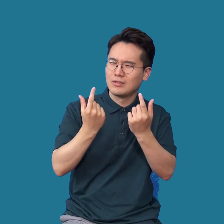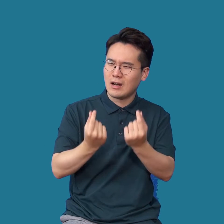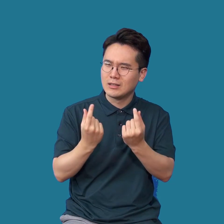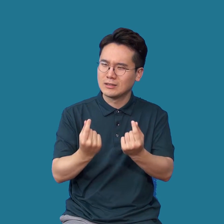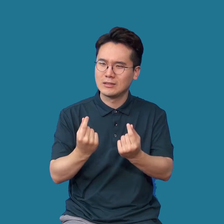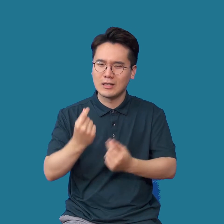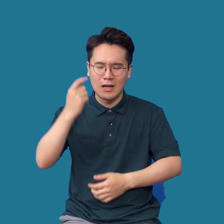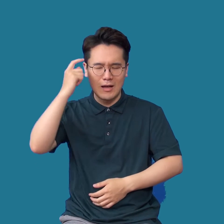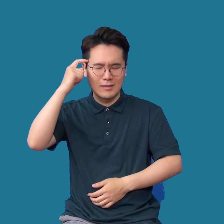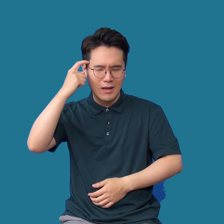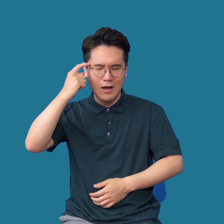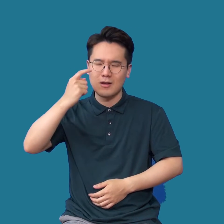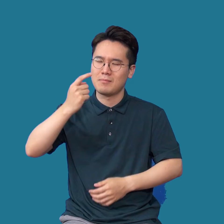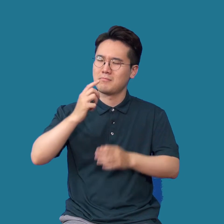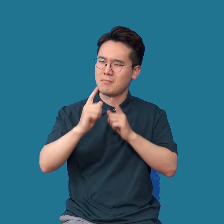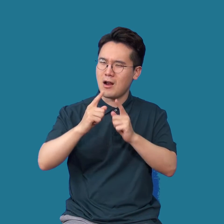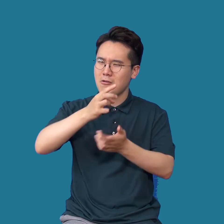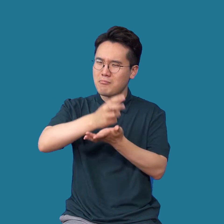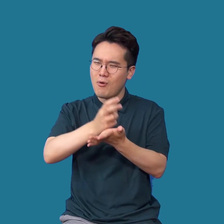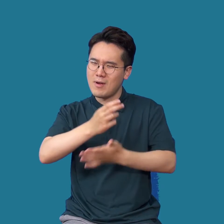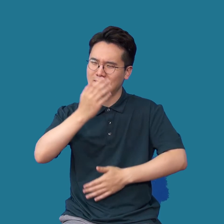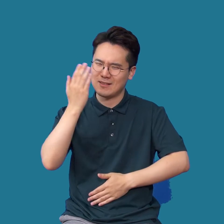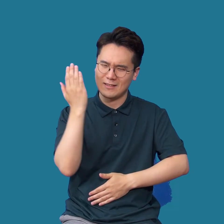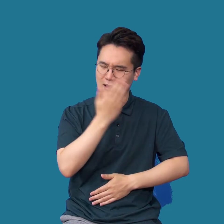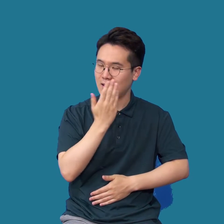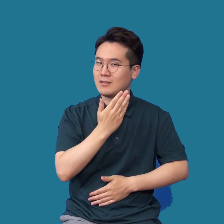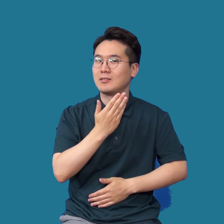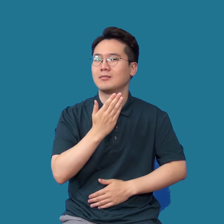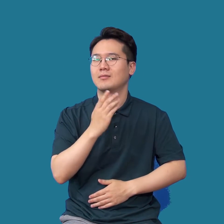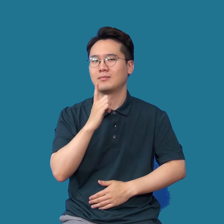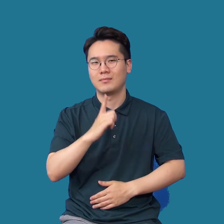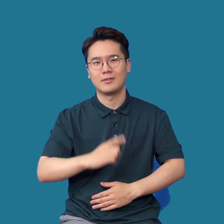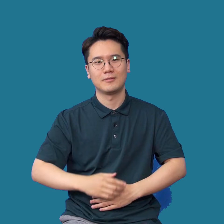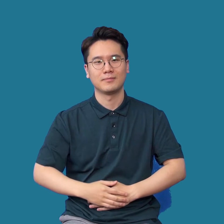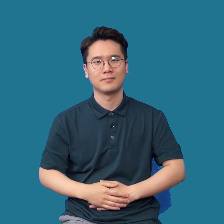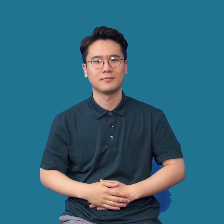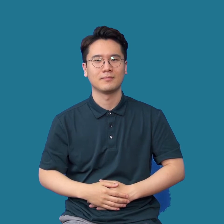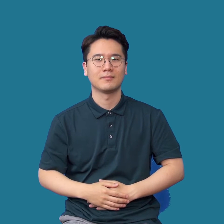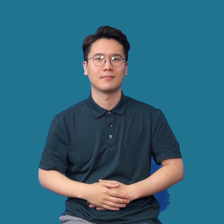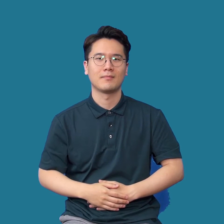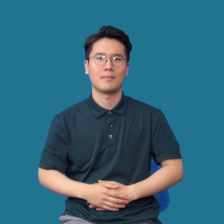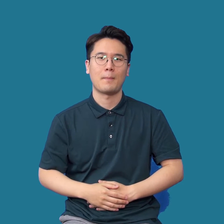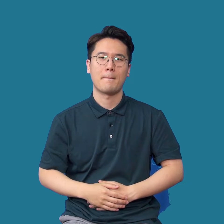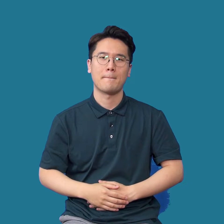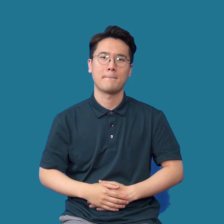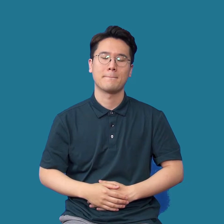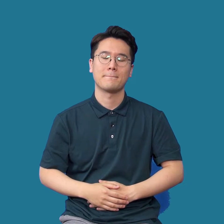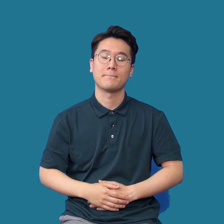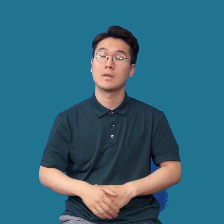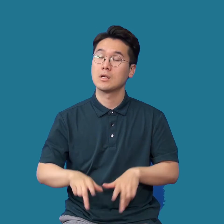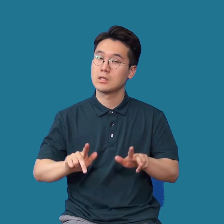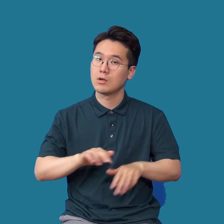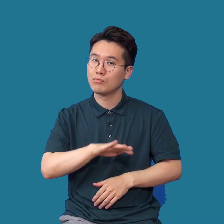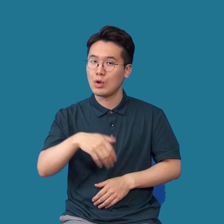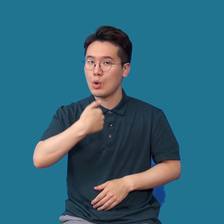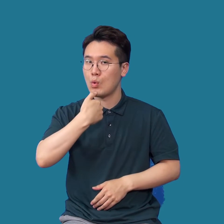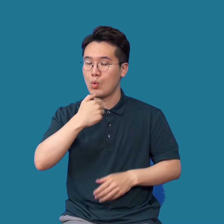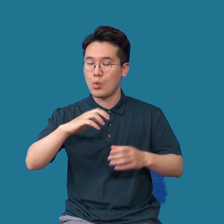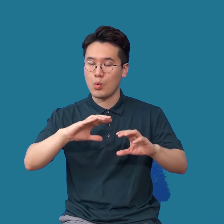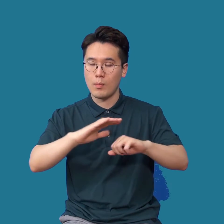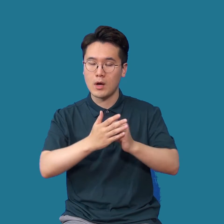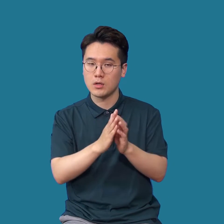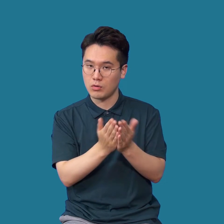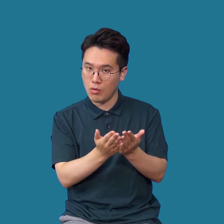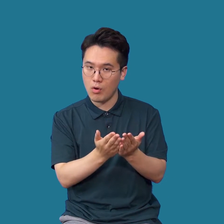fire, 불꽃 같은 논리라고 했습니다. 이제 우리도 로마서를 공부를 다는